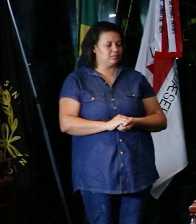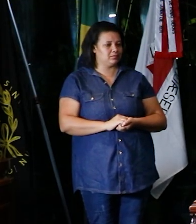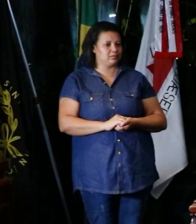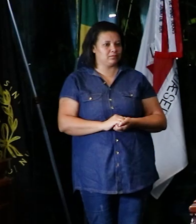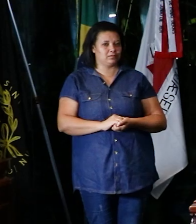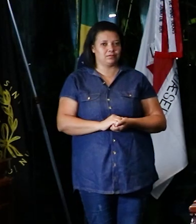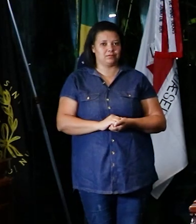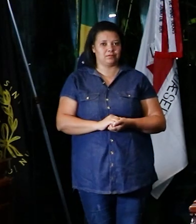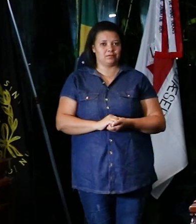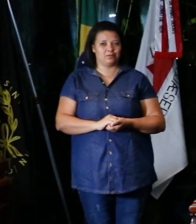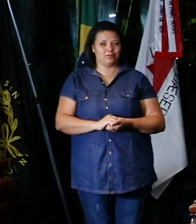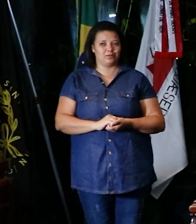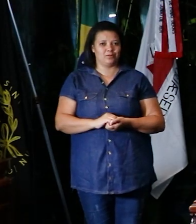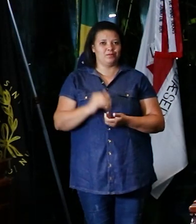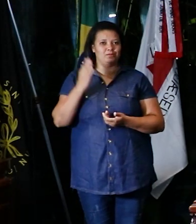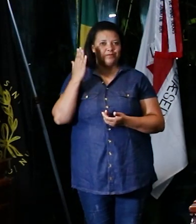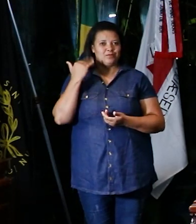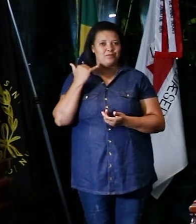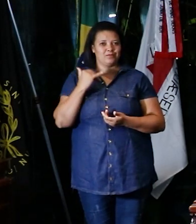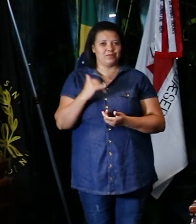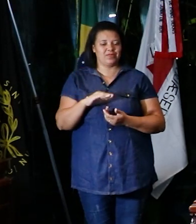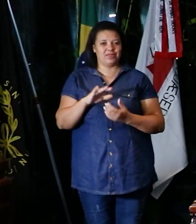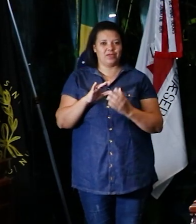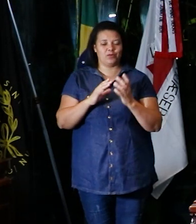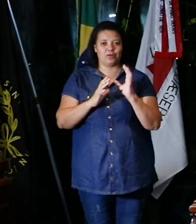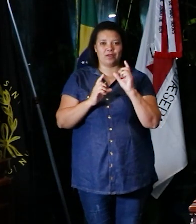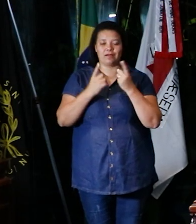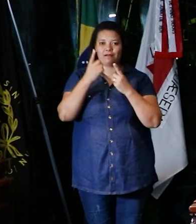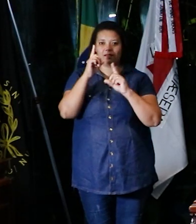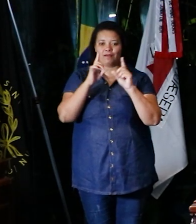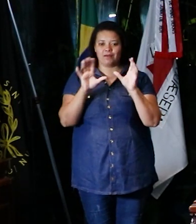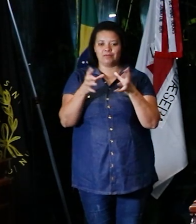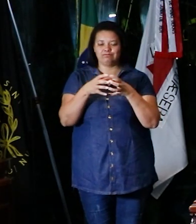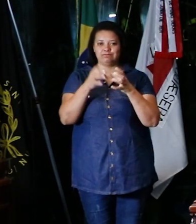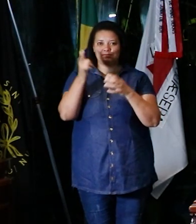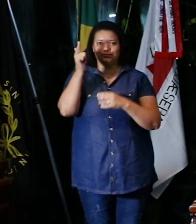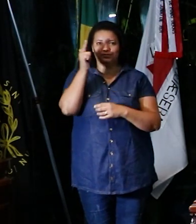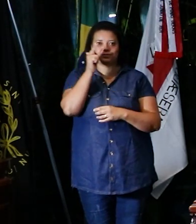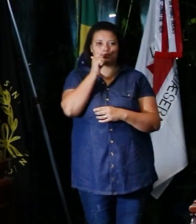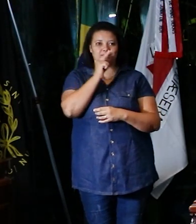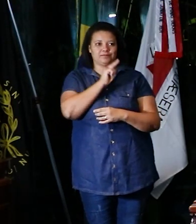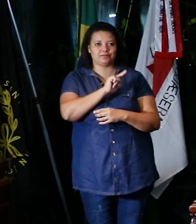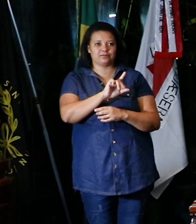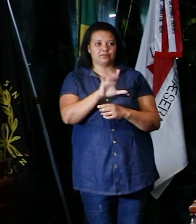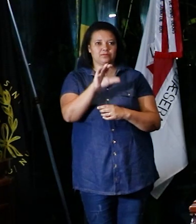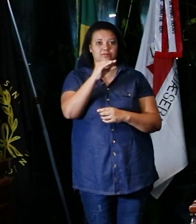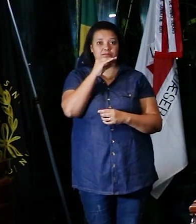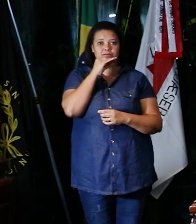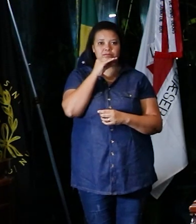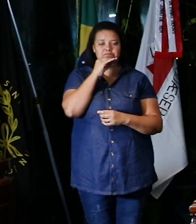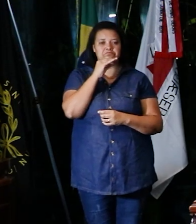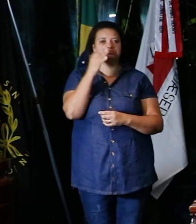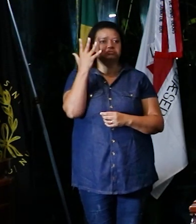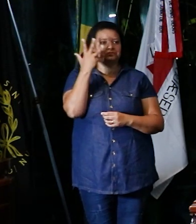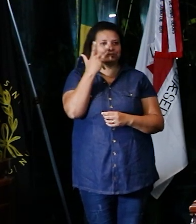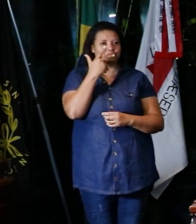O desfile da Mangueira, que homenageou Drummond, e que foi uma coisa do outro mundo,